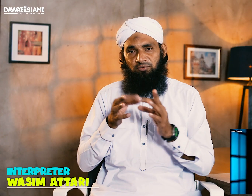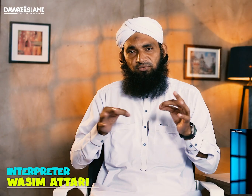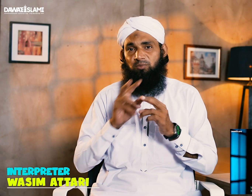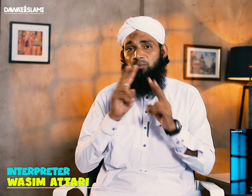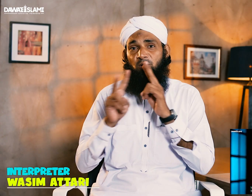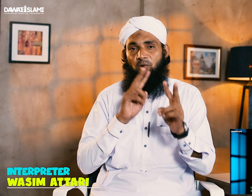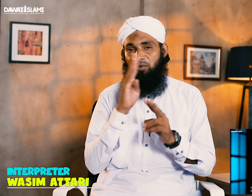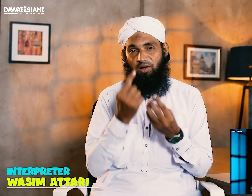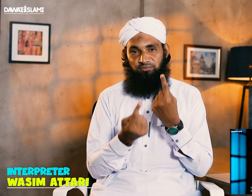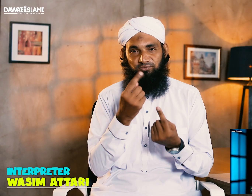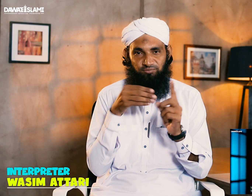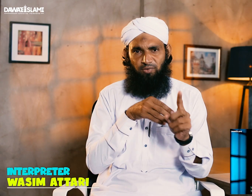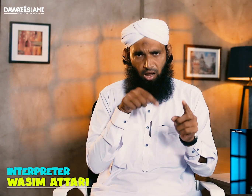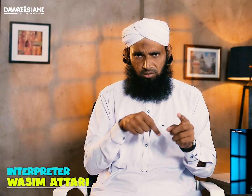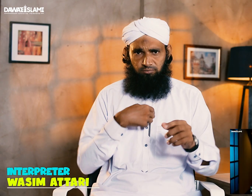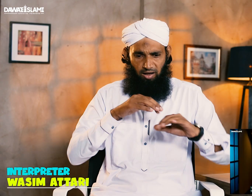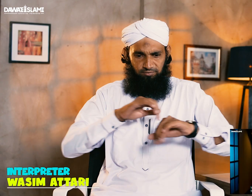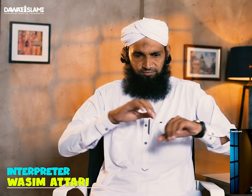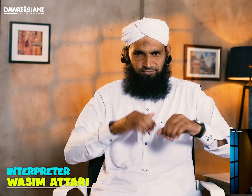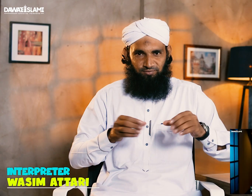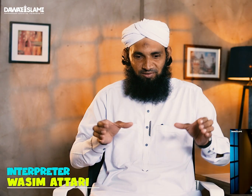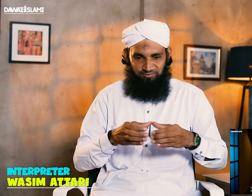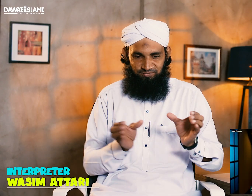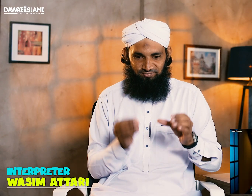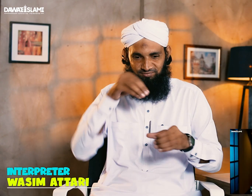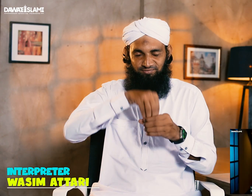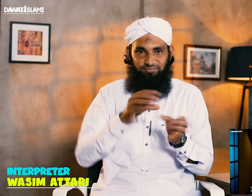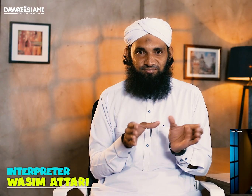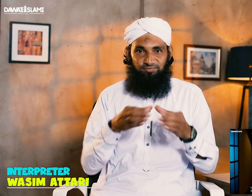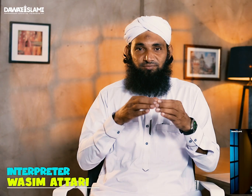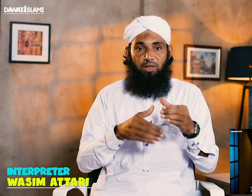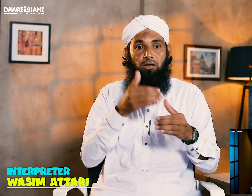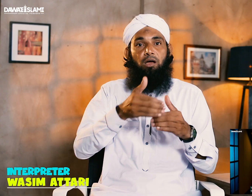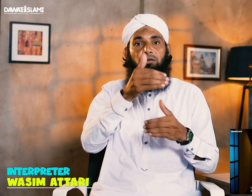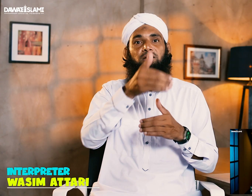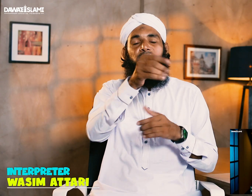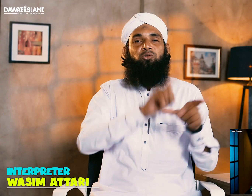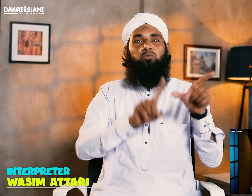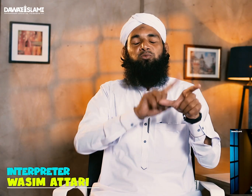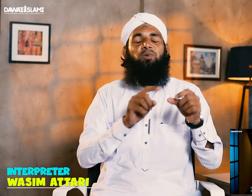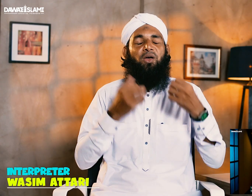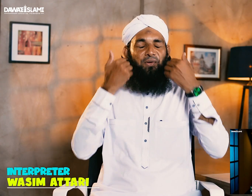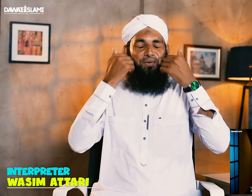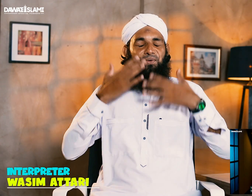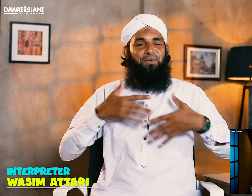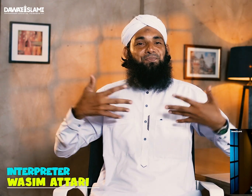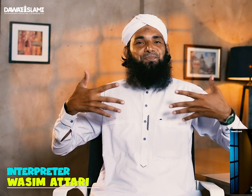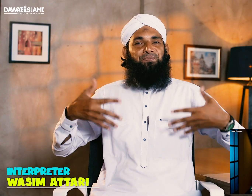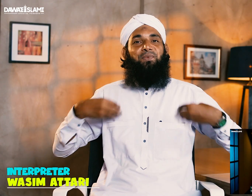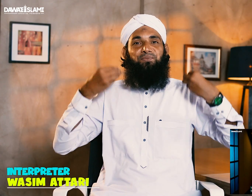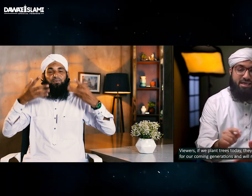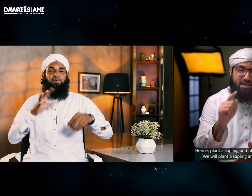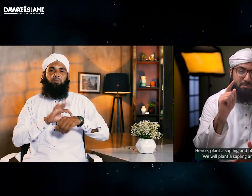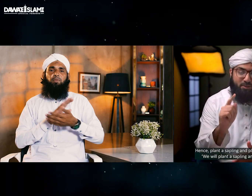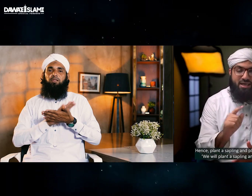کریں۔ اگر آج ہم یہ درخت لگائیں ویورز تو یہ ہماری کمنگ جنریشنز کے لیے آکسیجن کا ذریعہ بنیں گے اور ہمارے ماحول کو خوشگوار